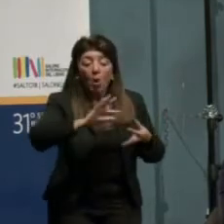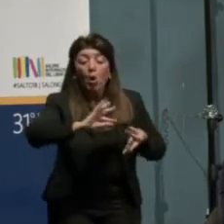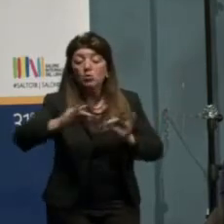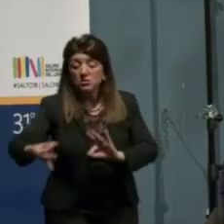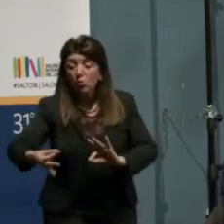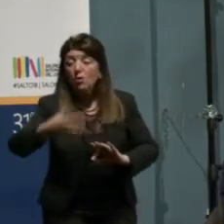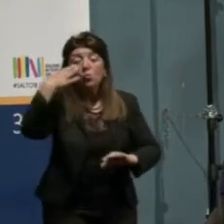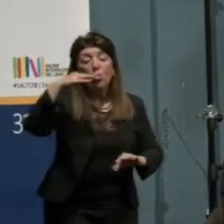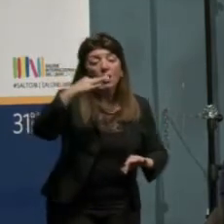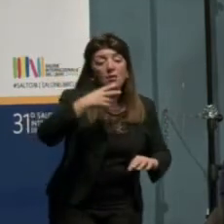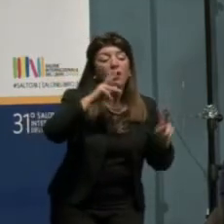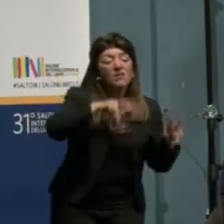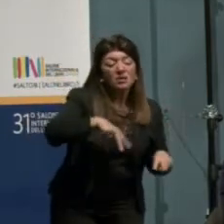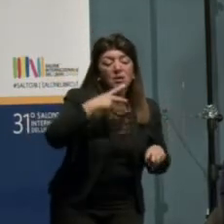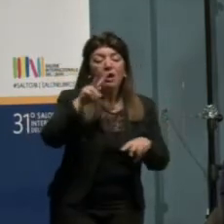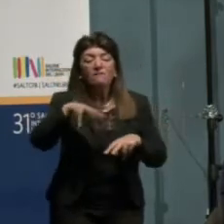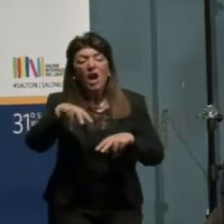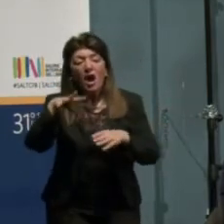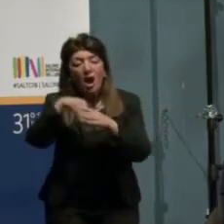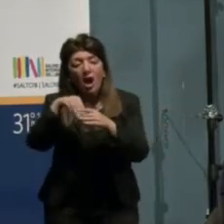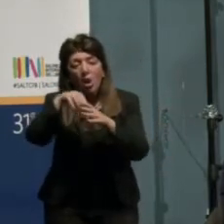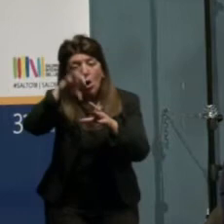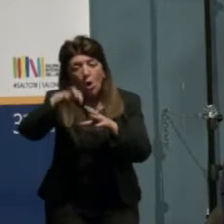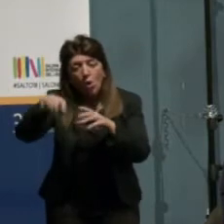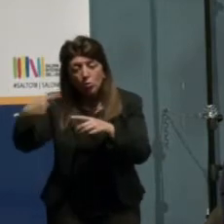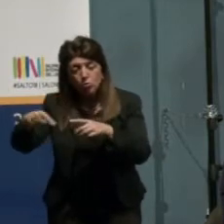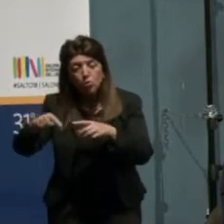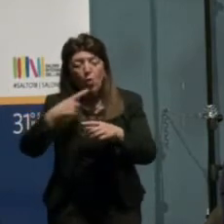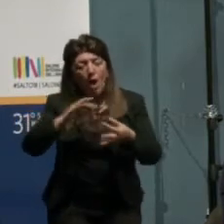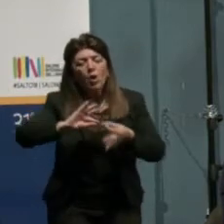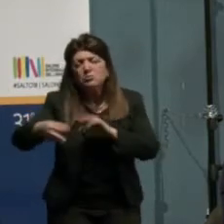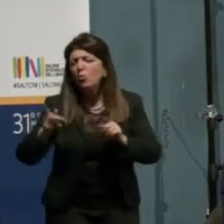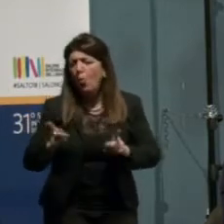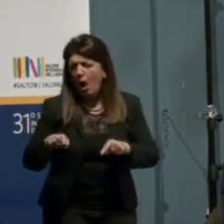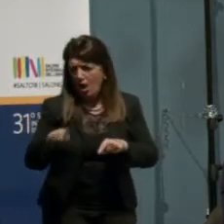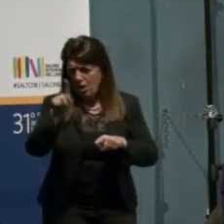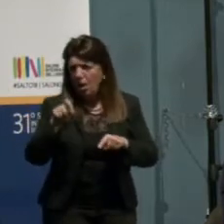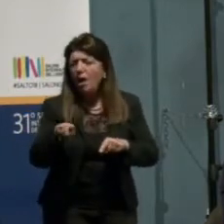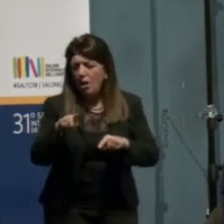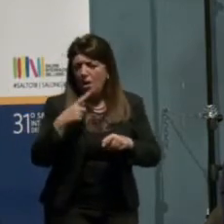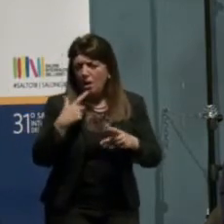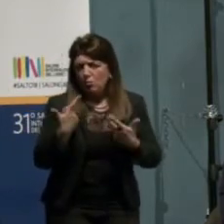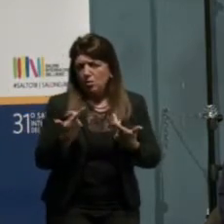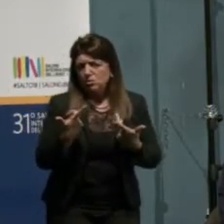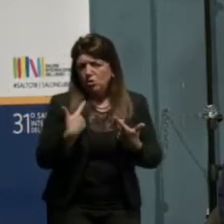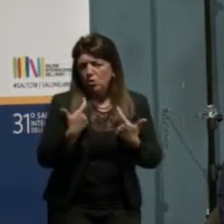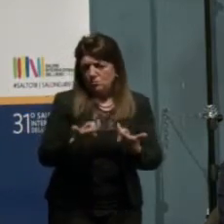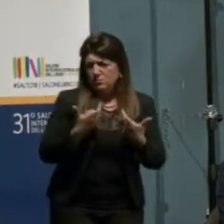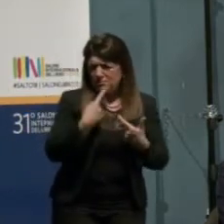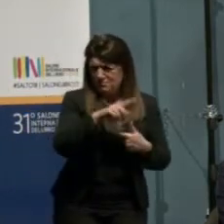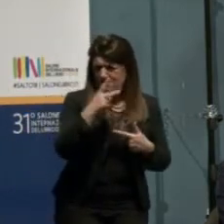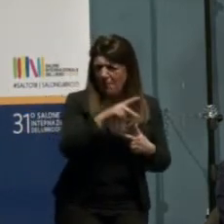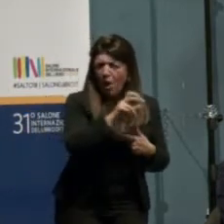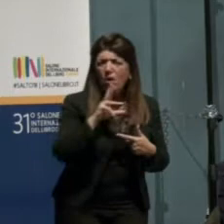della verità o del valore di quello che scrivi ma anche delle conseguenze questo davvero una cosa che lega moltissimo paolo le parole che ha detto a quello che è lo